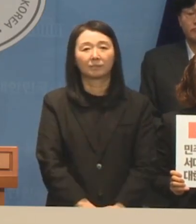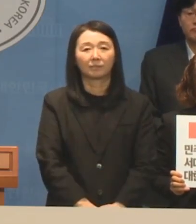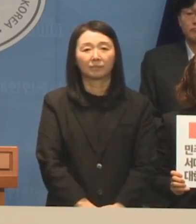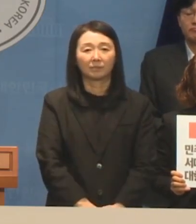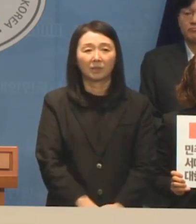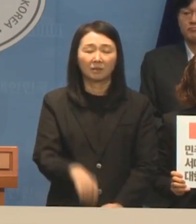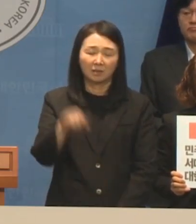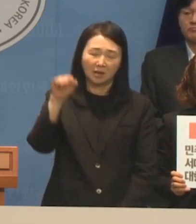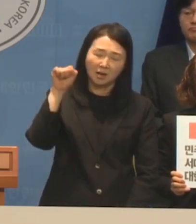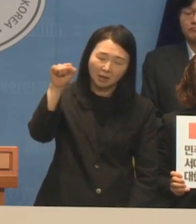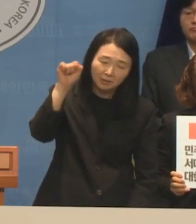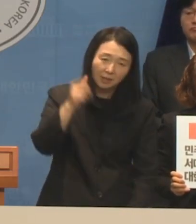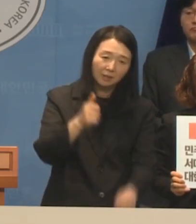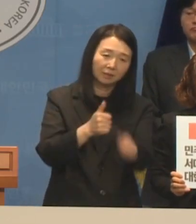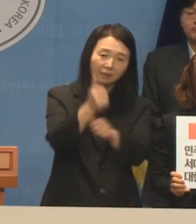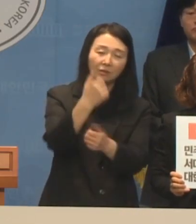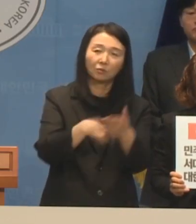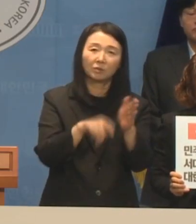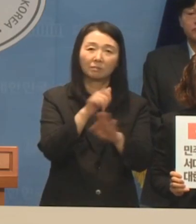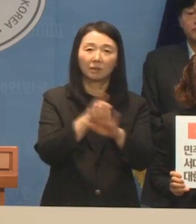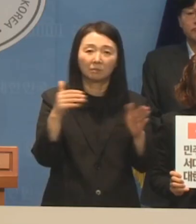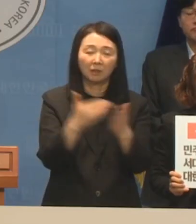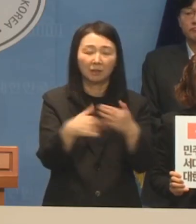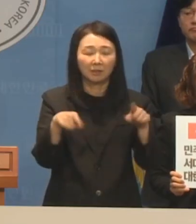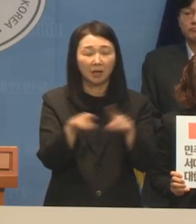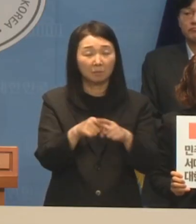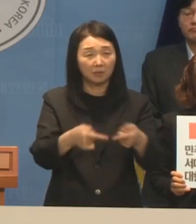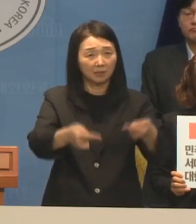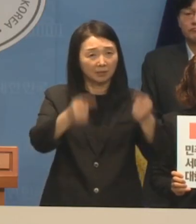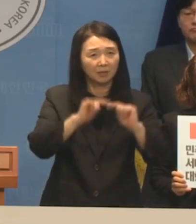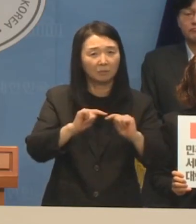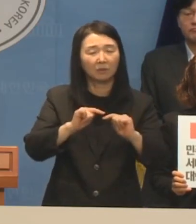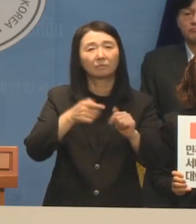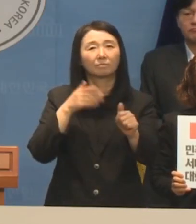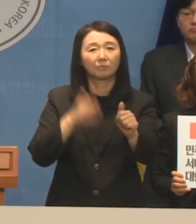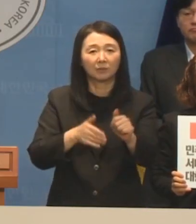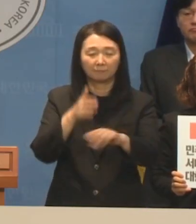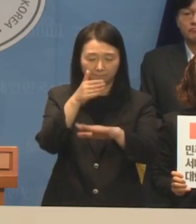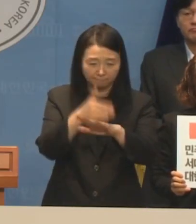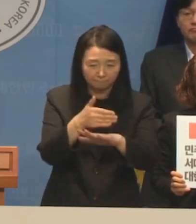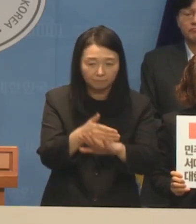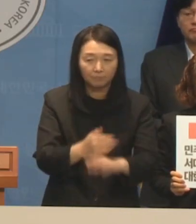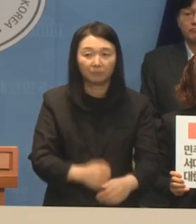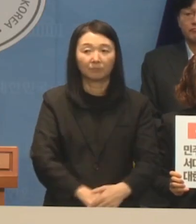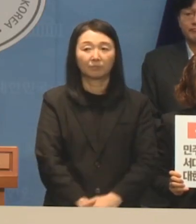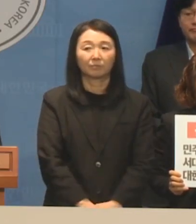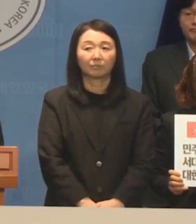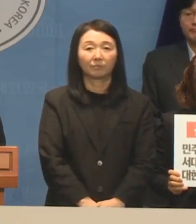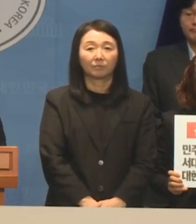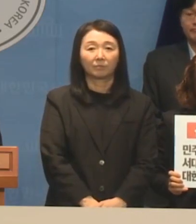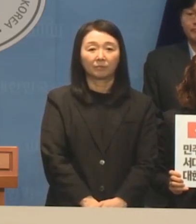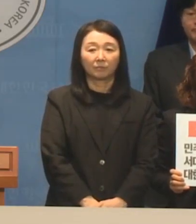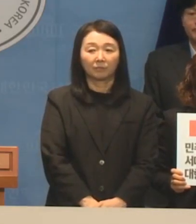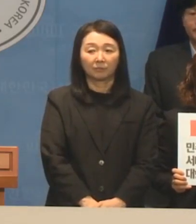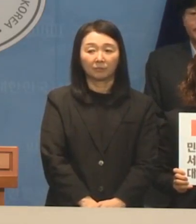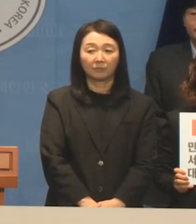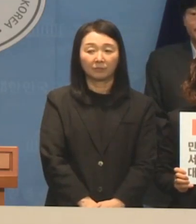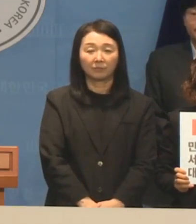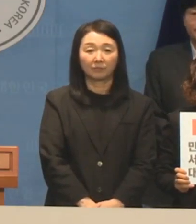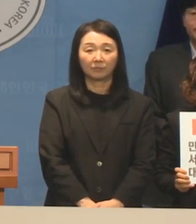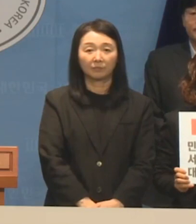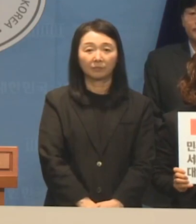이 항쟁의 승리를 위해서 끝까지 함께 해주시기를 호소드립니다. 감사드립니다.